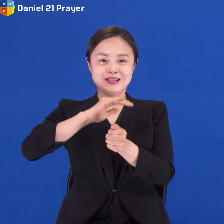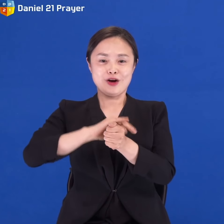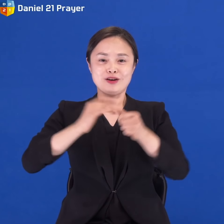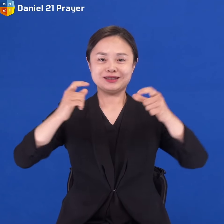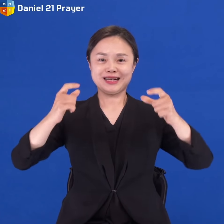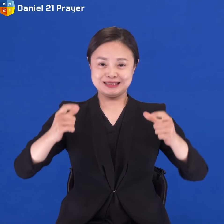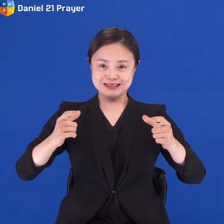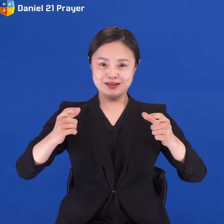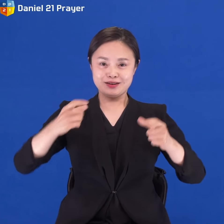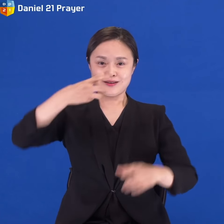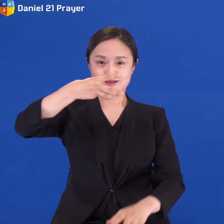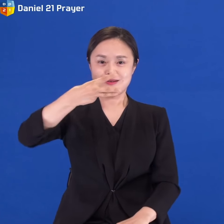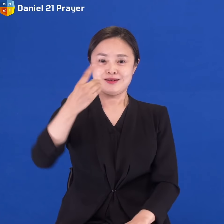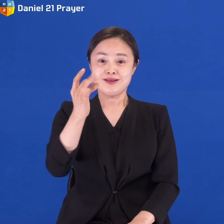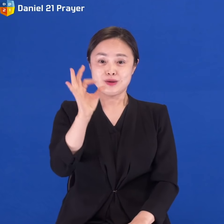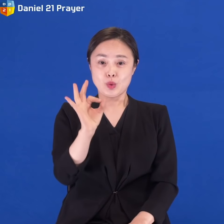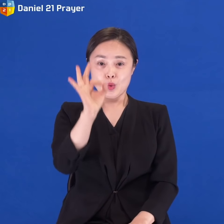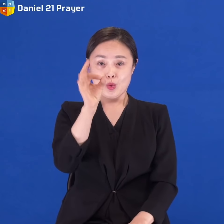태어난 김연재입니다.